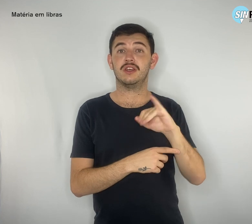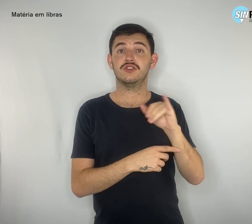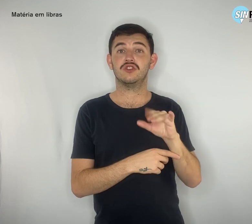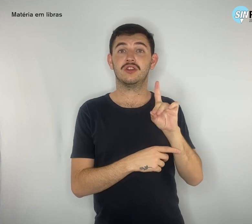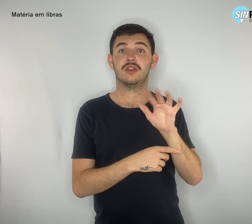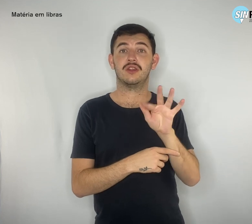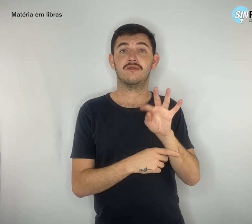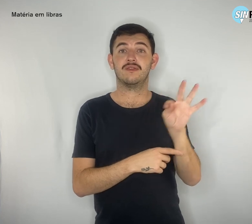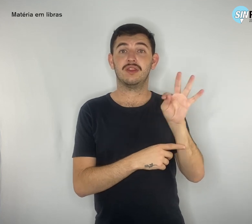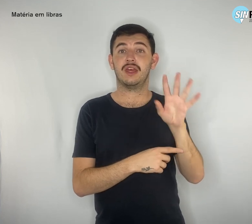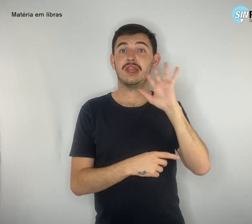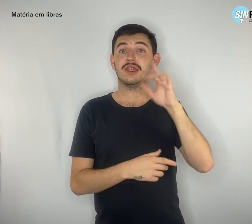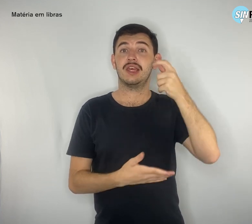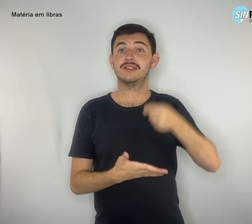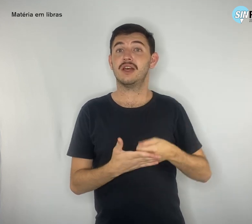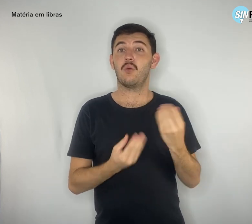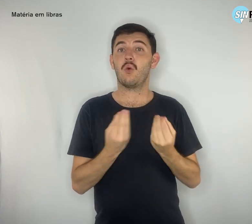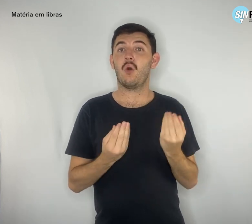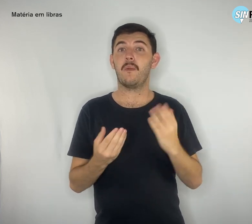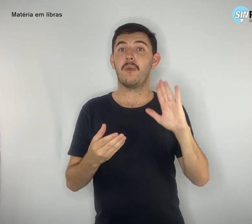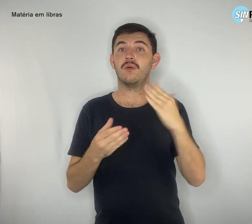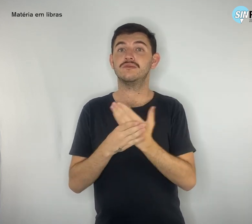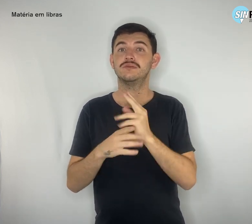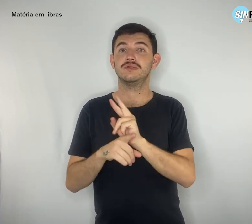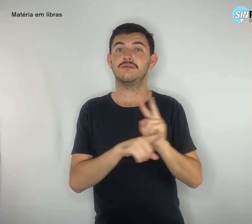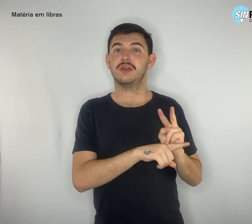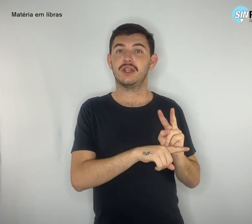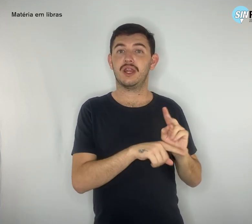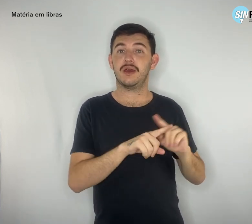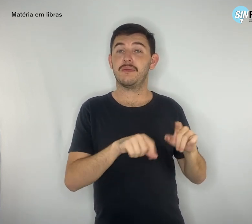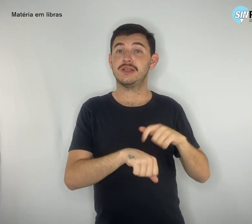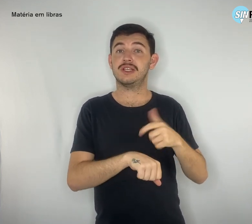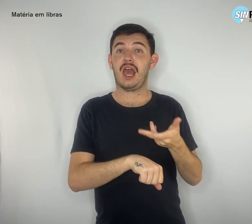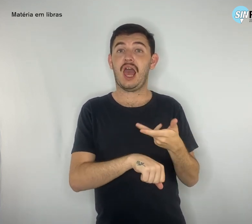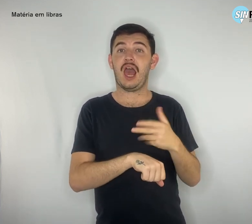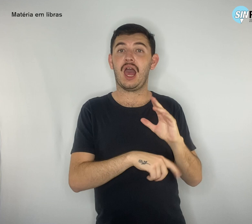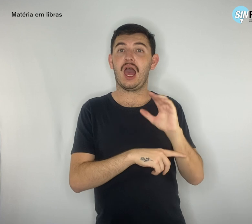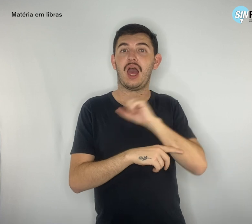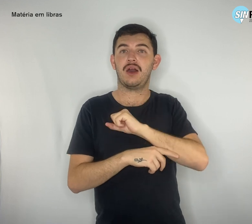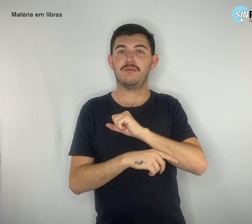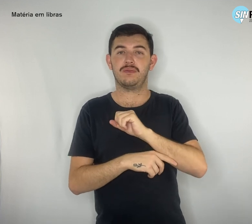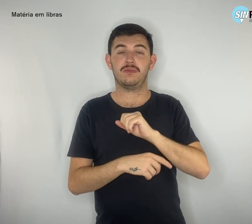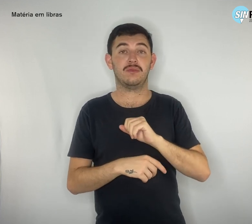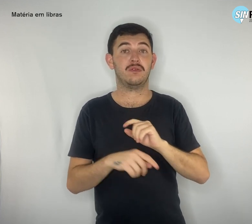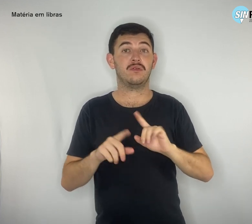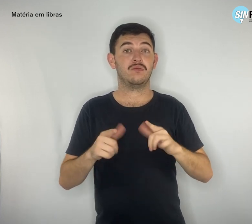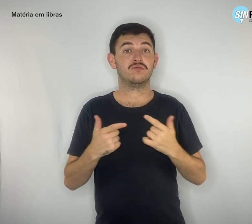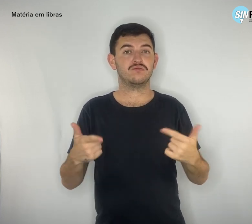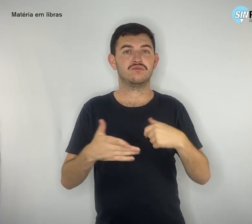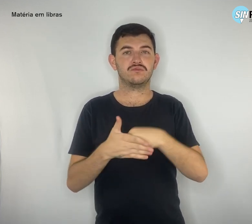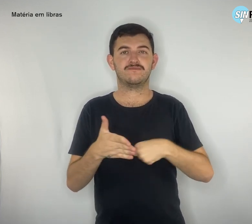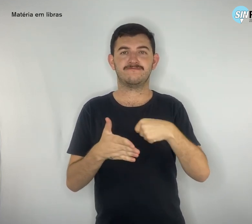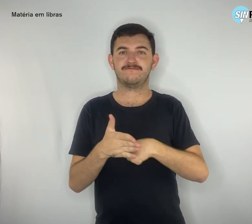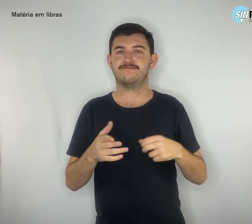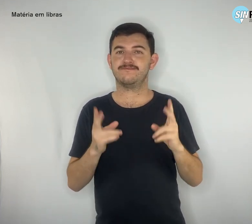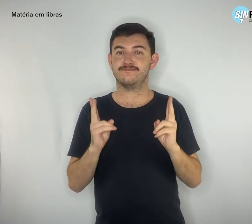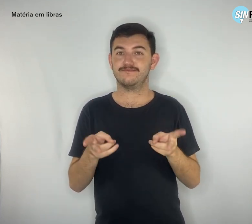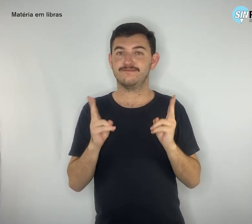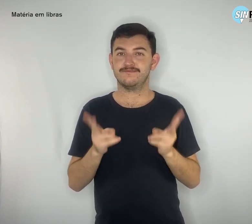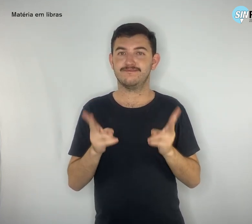tem aplicação imediata lutar sempre essa é a segunda vez que o simp